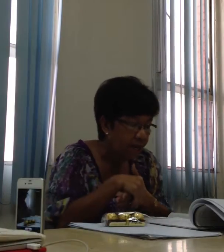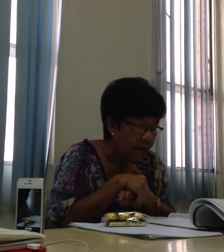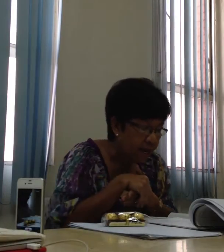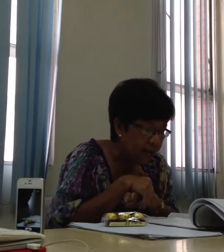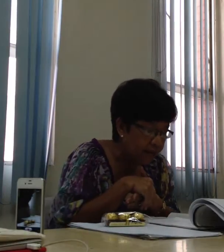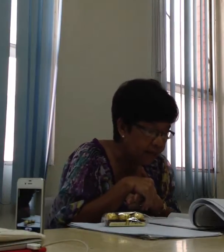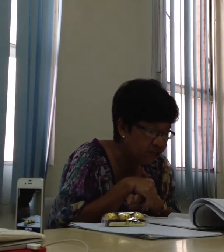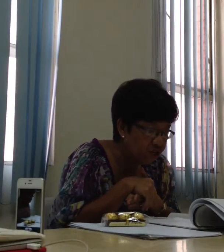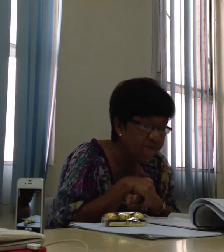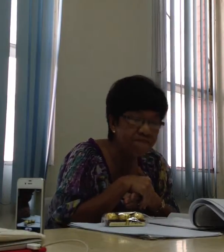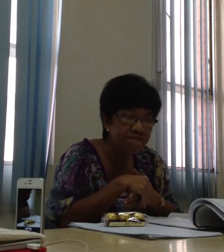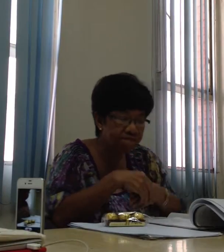And sheep.